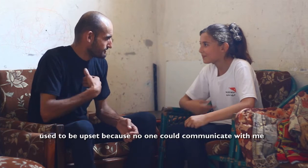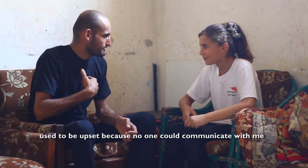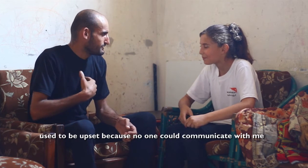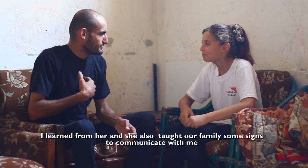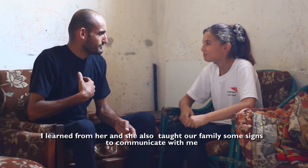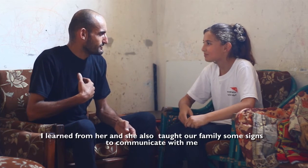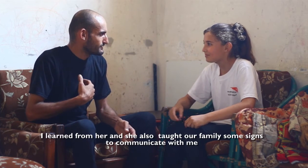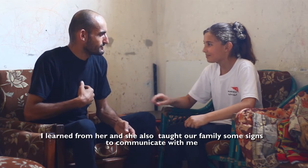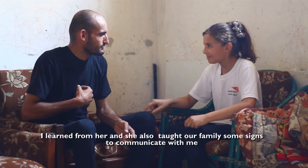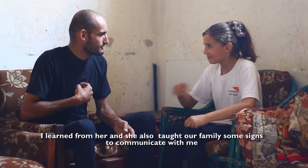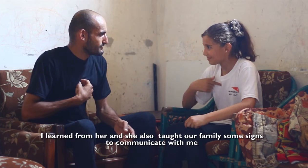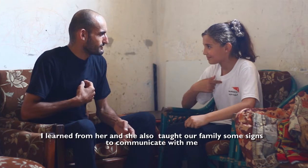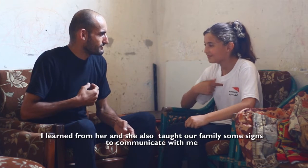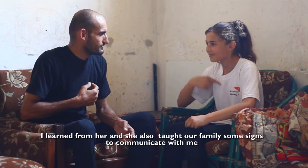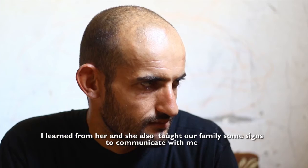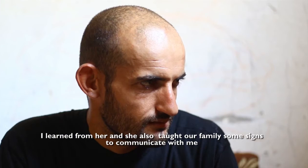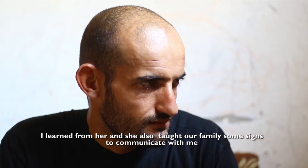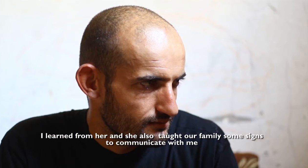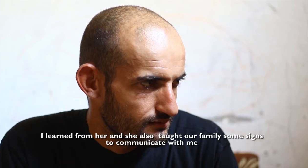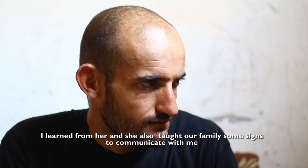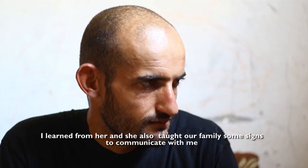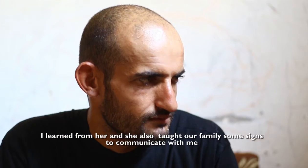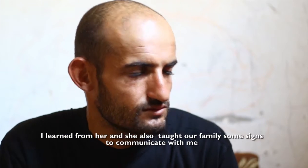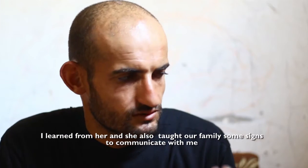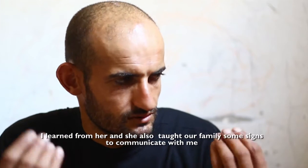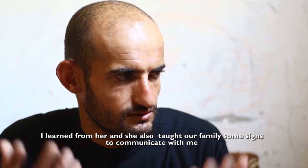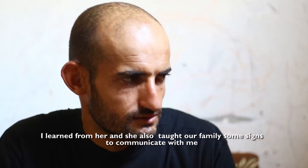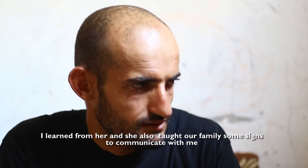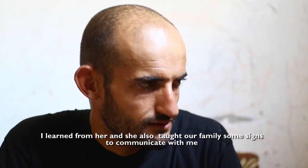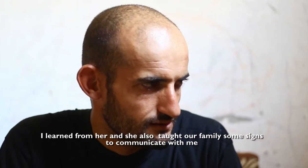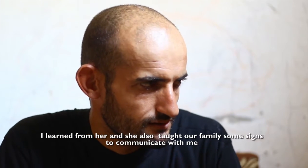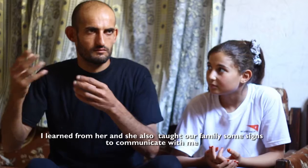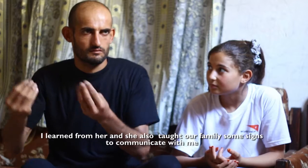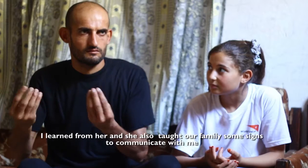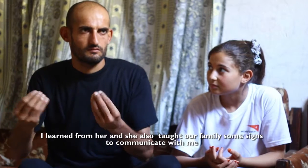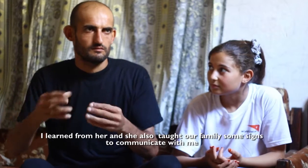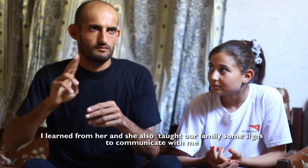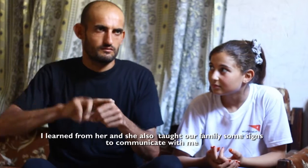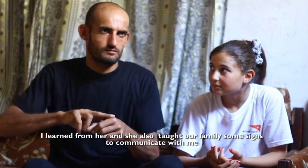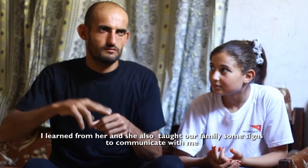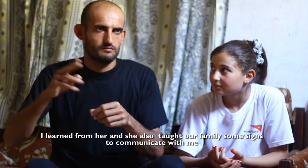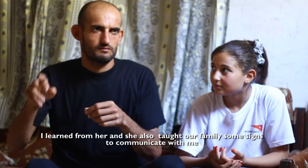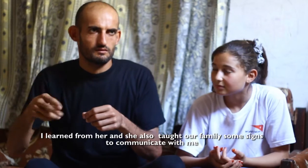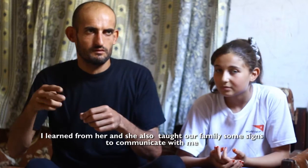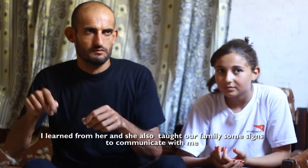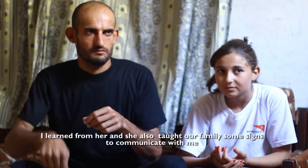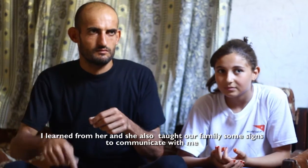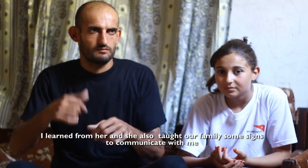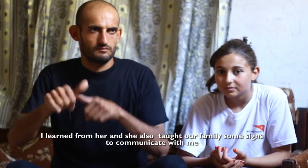إشارة في البيت. تعلمت منها من خلال التدريب اللي تعلمته في المركز، وخليت أتعلم أخوتها في البيت،